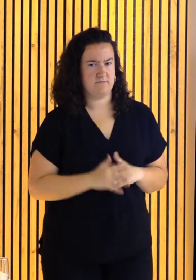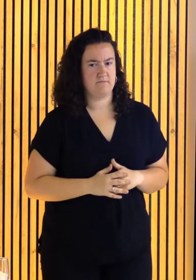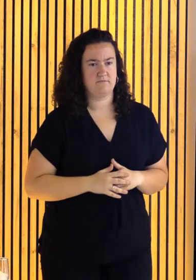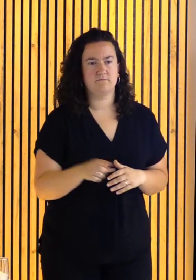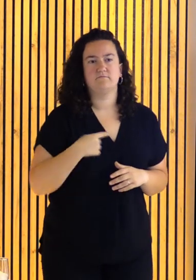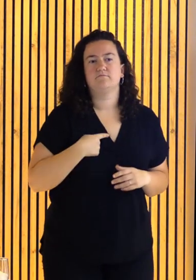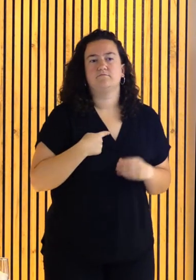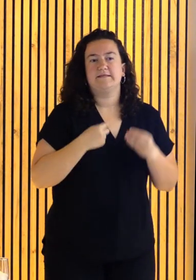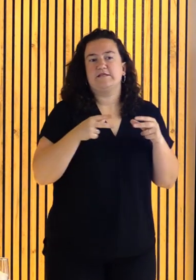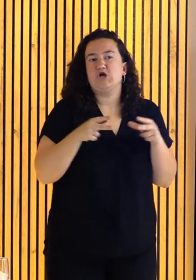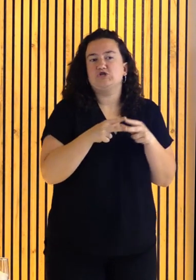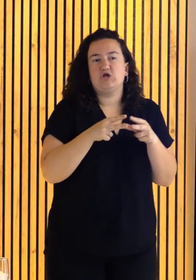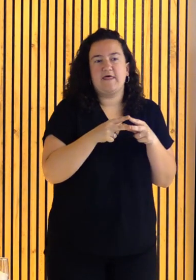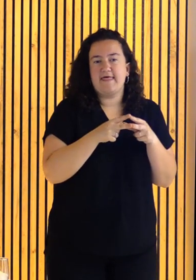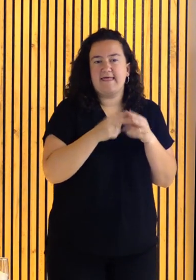egin izan da